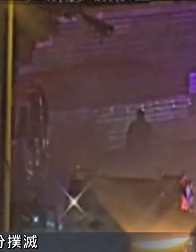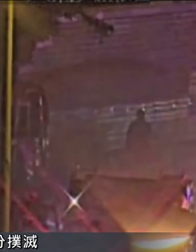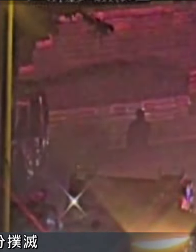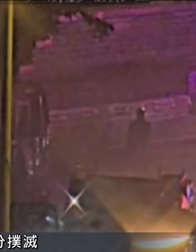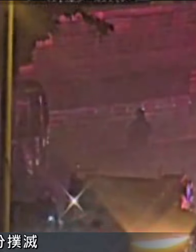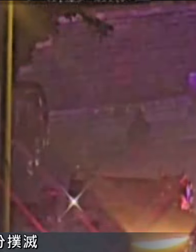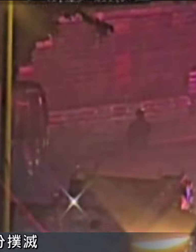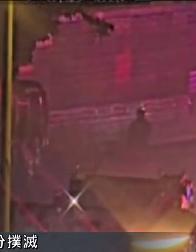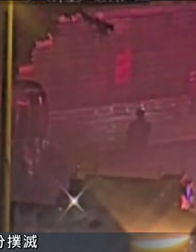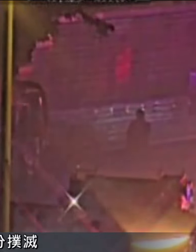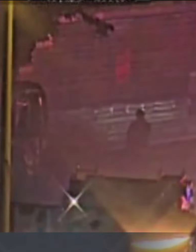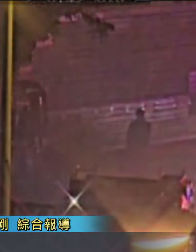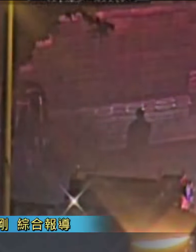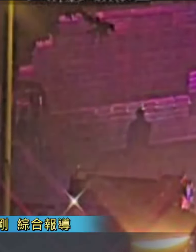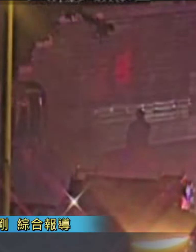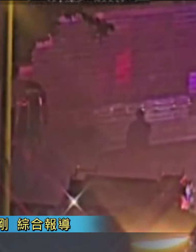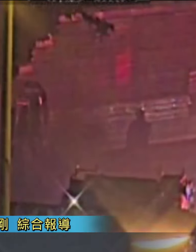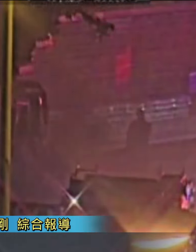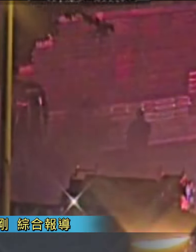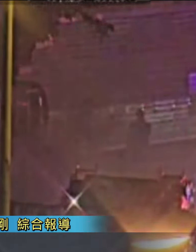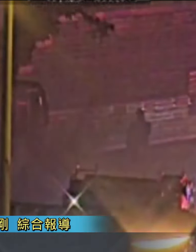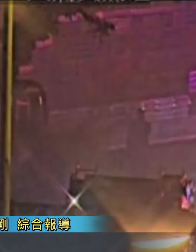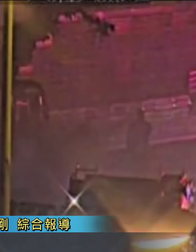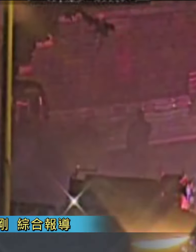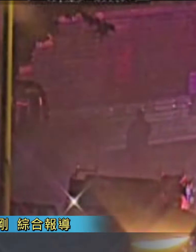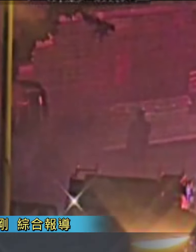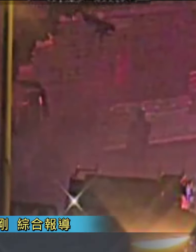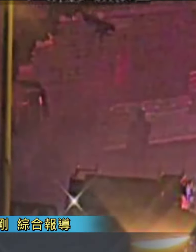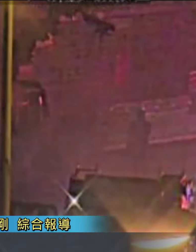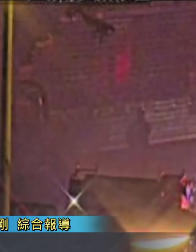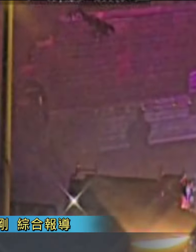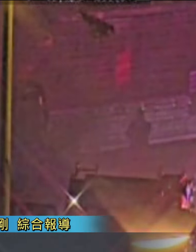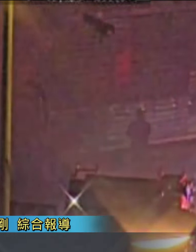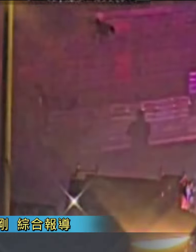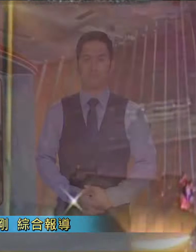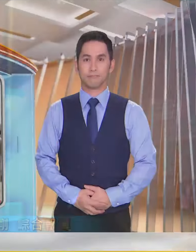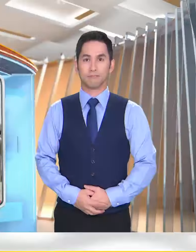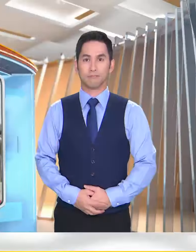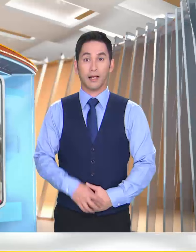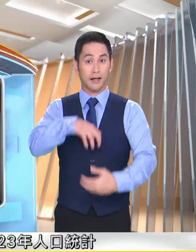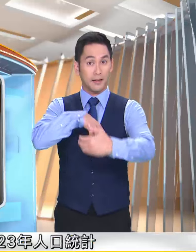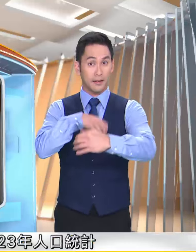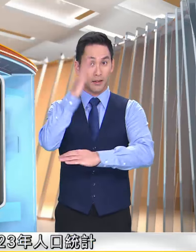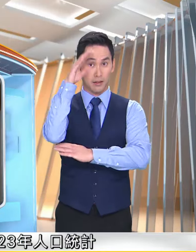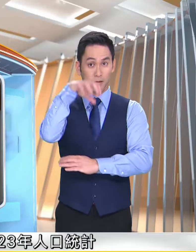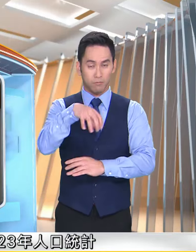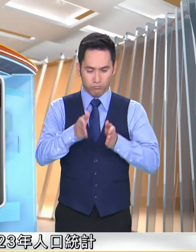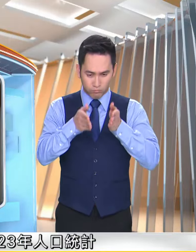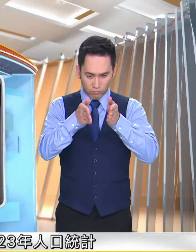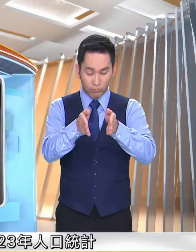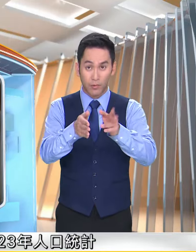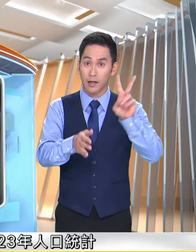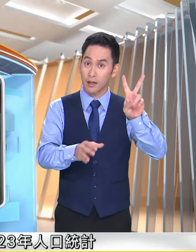单位调查。记者詹淑云、沙燕、其中健刚综合报道。 内政部公布去